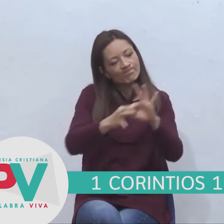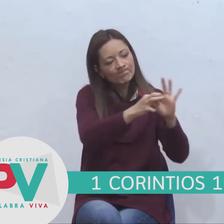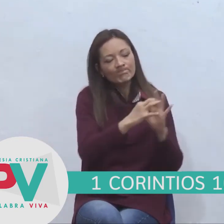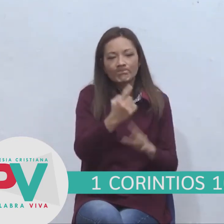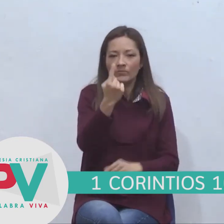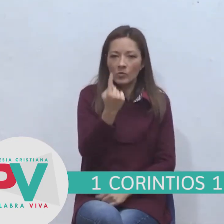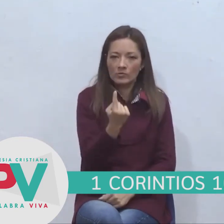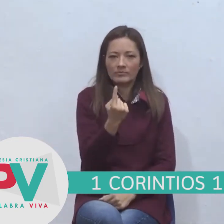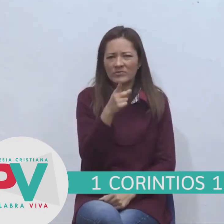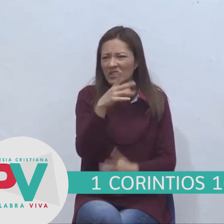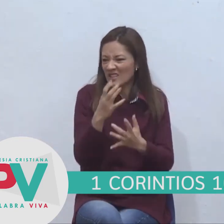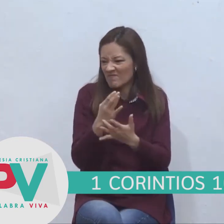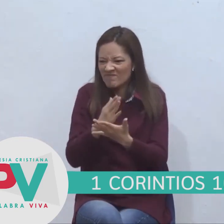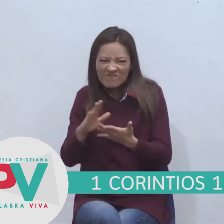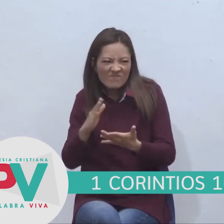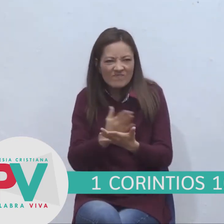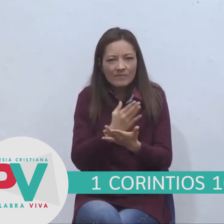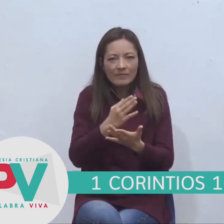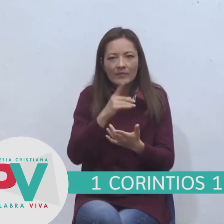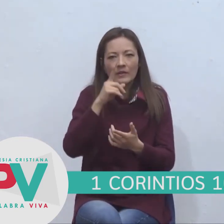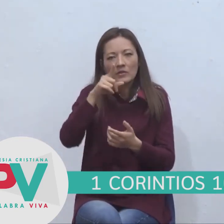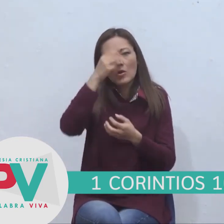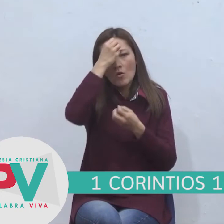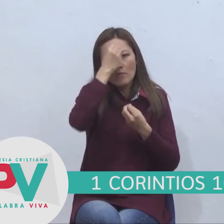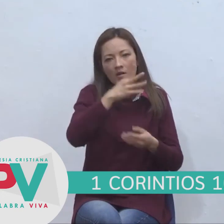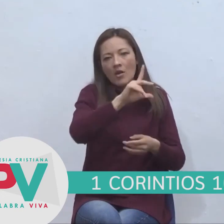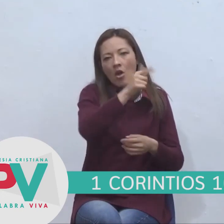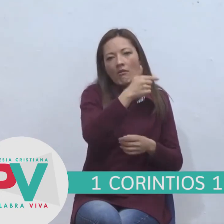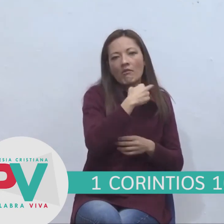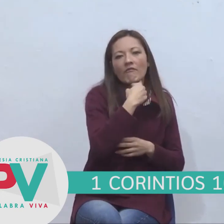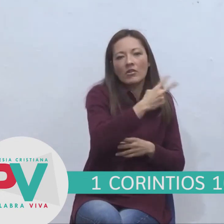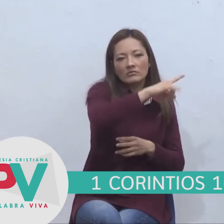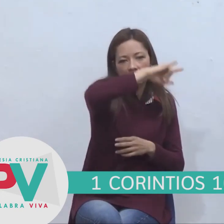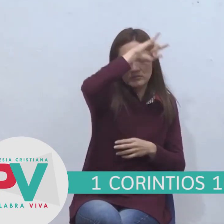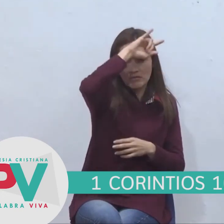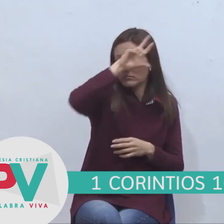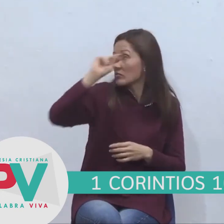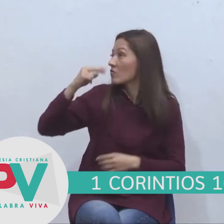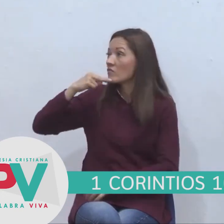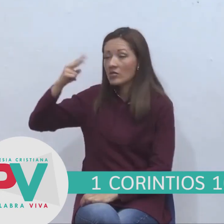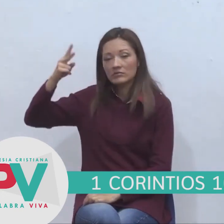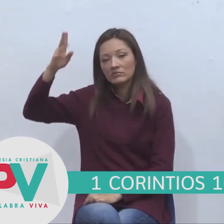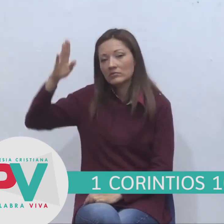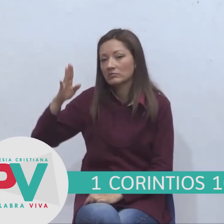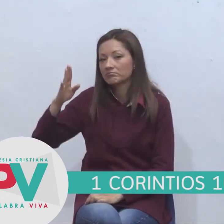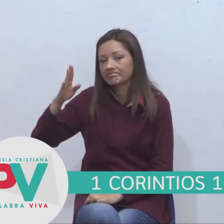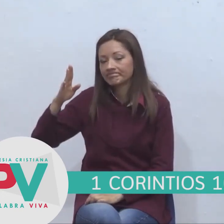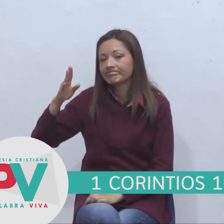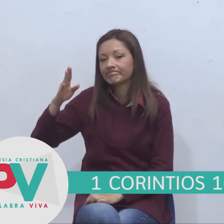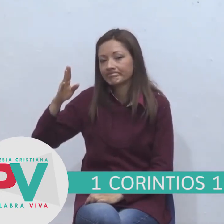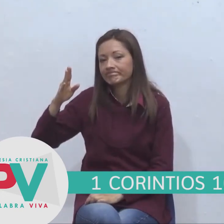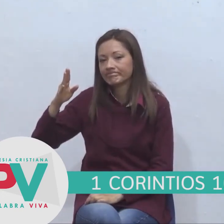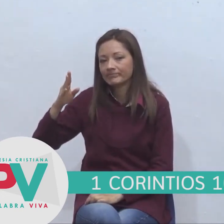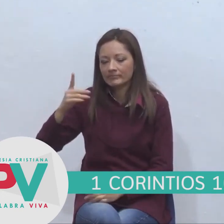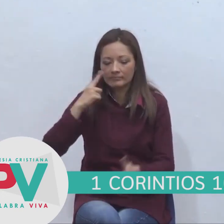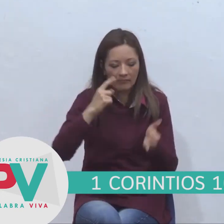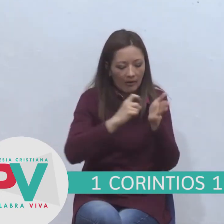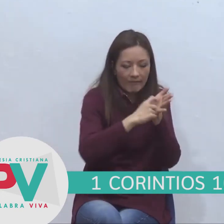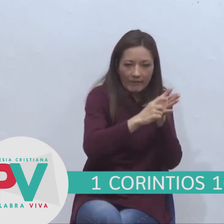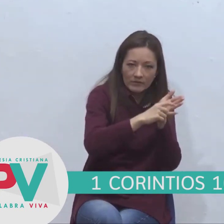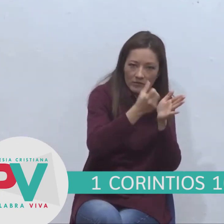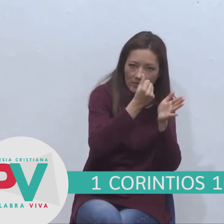usted quiere causar división, entonces usted está obedeciendo otra voz que no es la voz de Dios. Y mire lo que dice acá el versículo